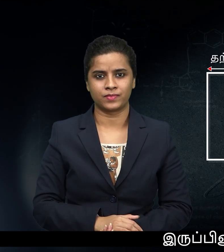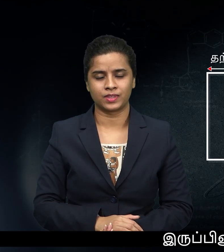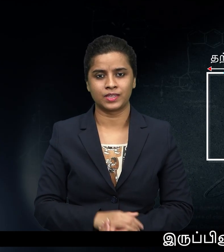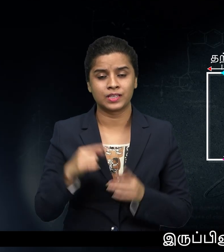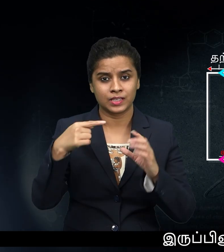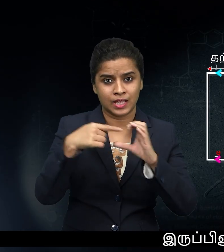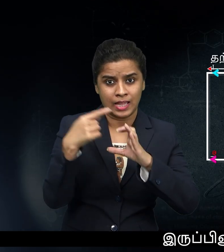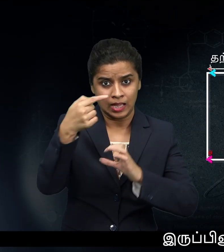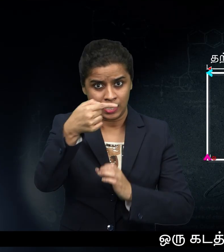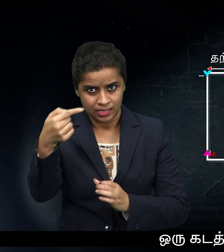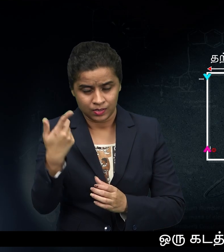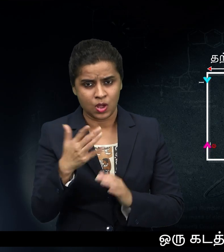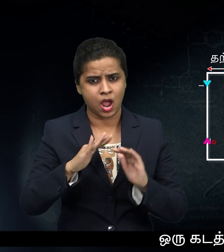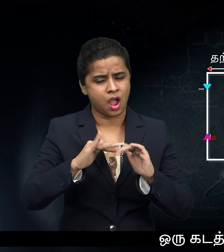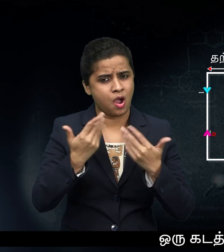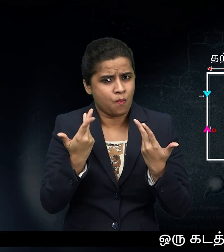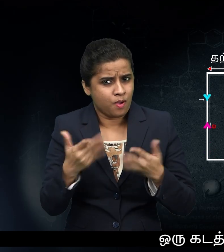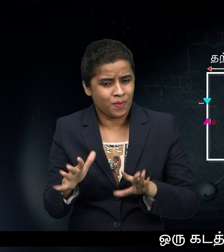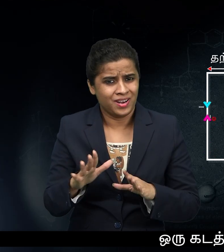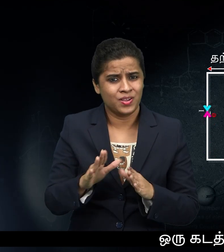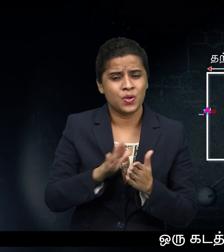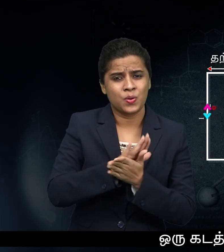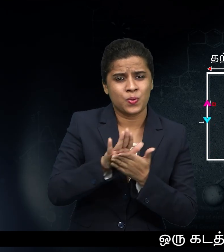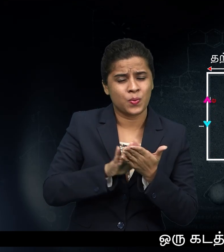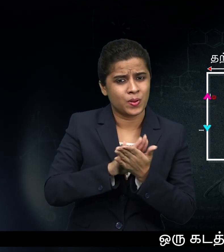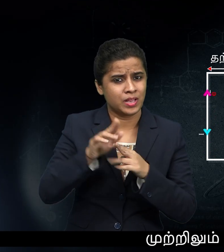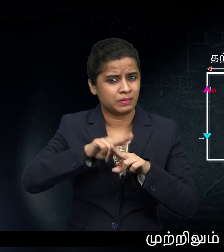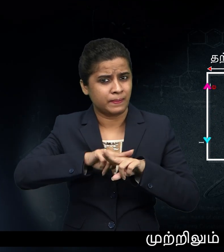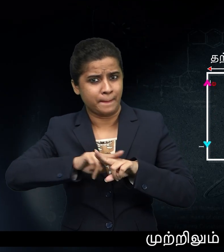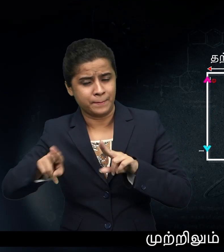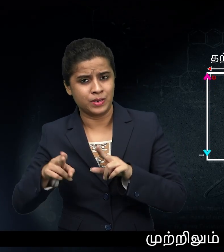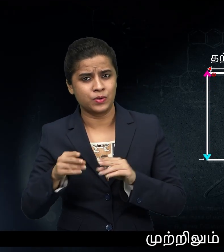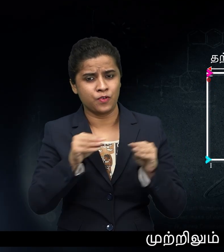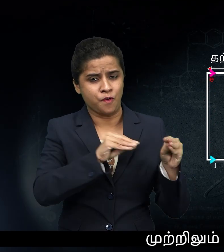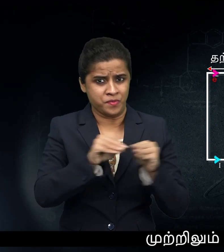இருப்பினும் எலக்ட்ரான்கள் ஒரு கடத்திக்குள் நகர்வதற்கு முற்றிலும் சுதந்திரமாக இல்லை.